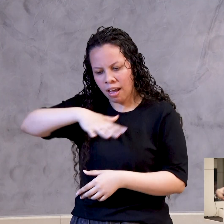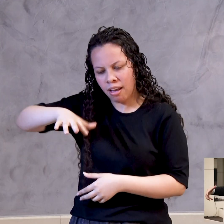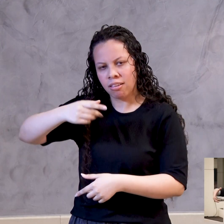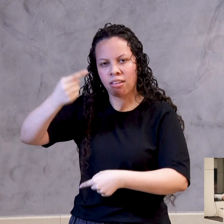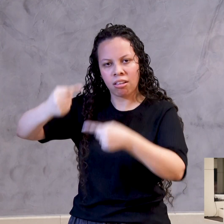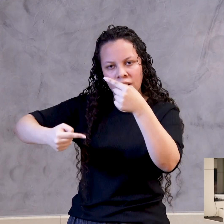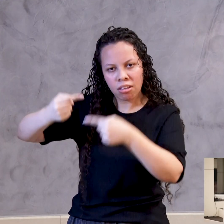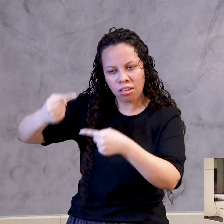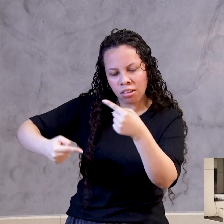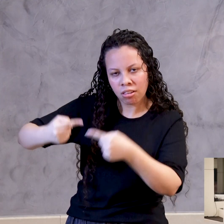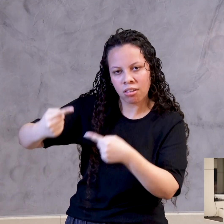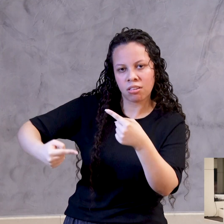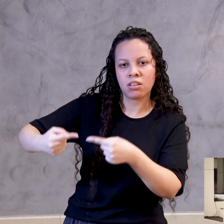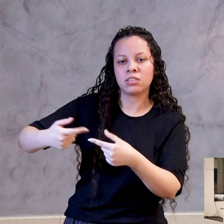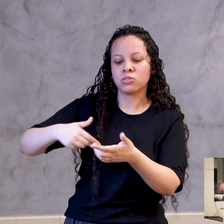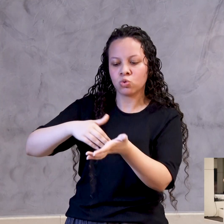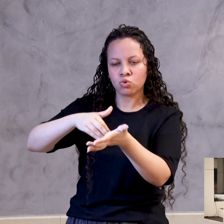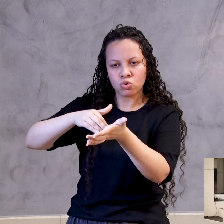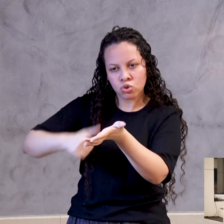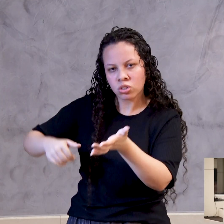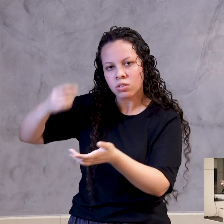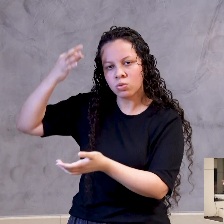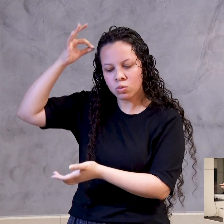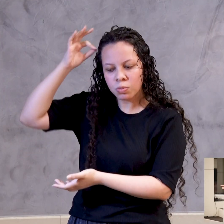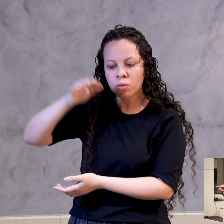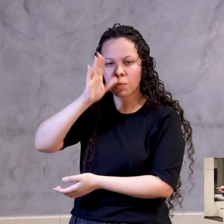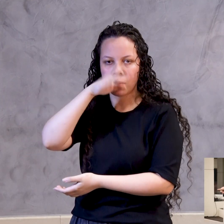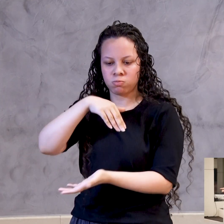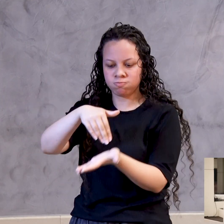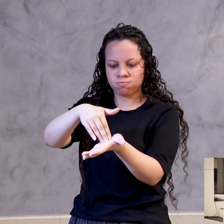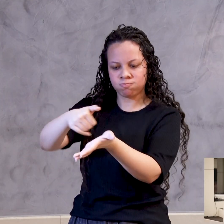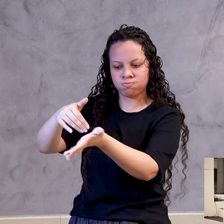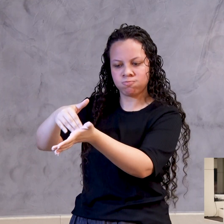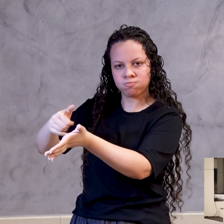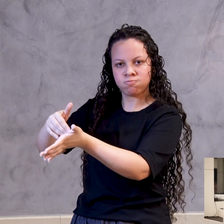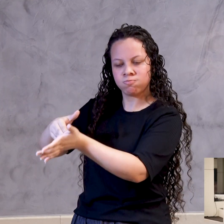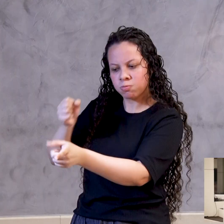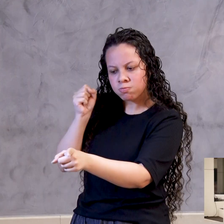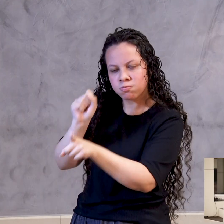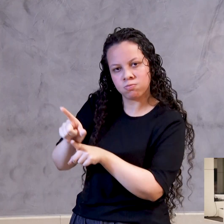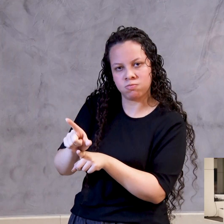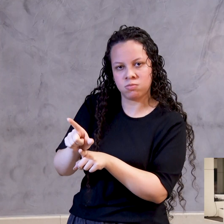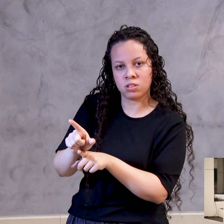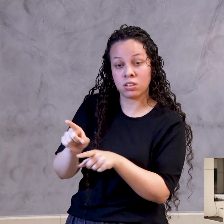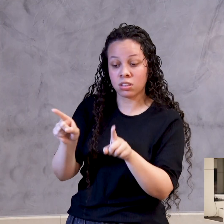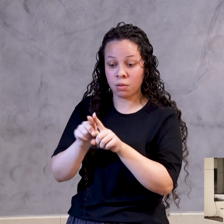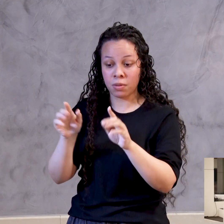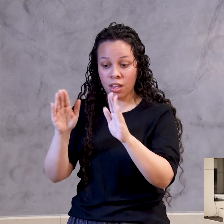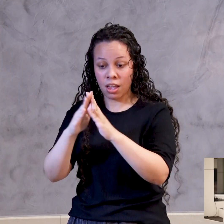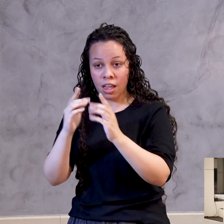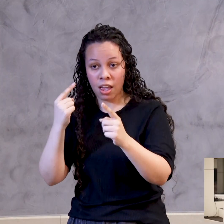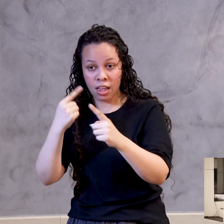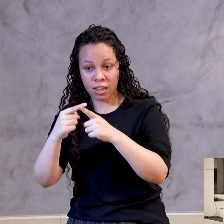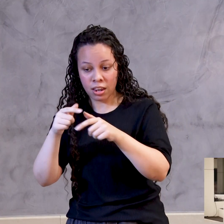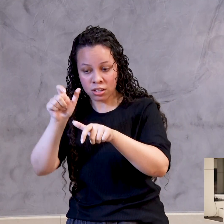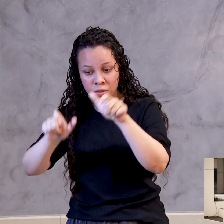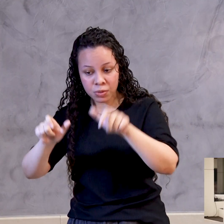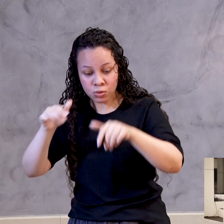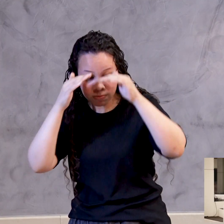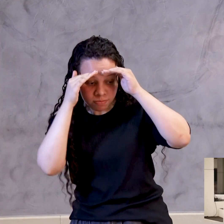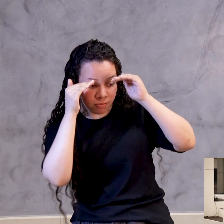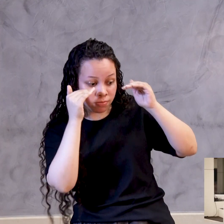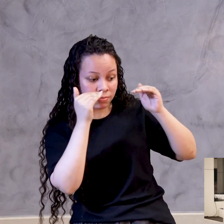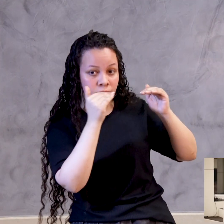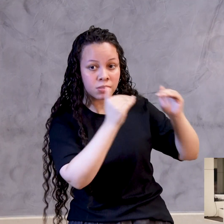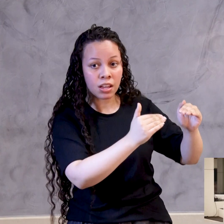dos espíritos que dominam o mundo e dando a esse povo que está debaixo da sua sujeição,